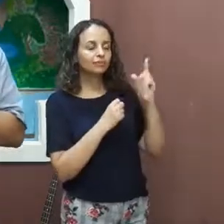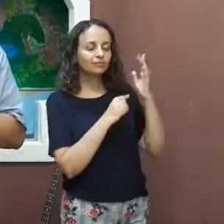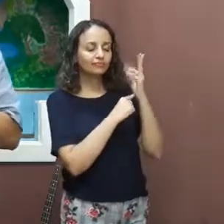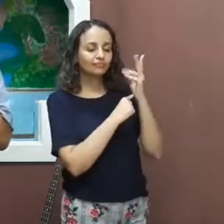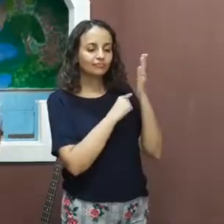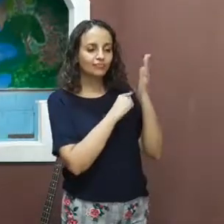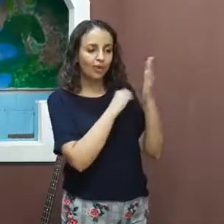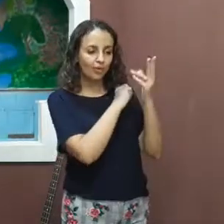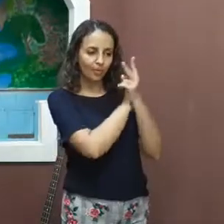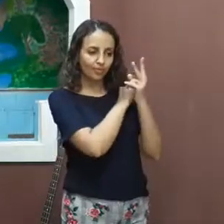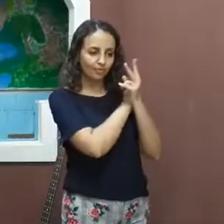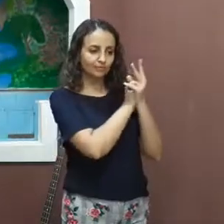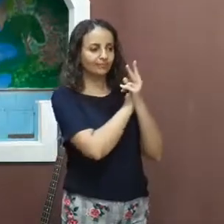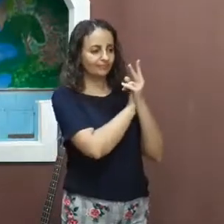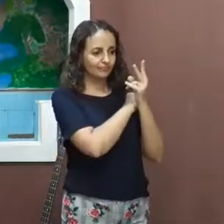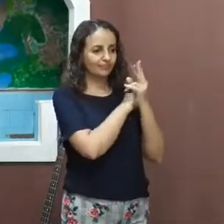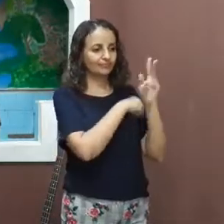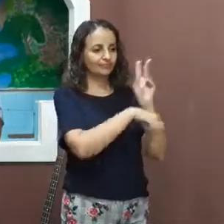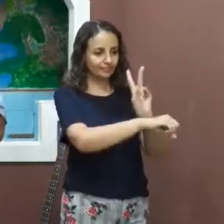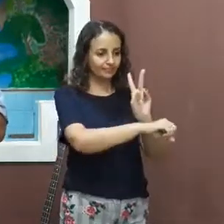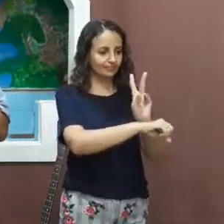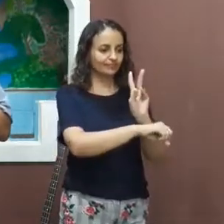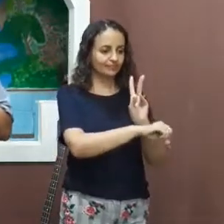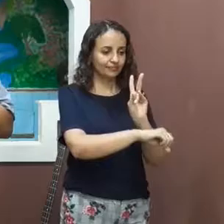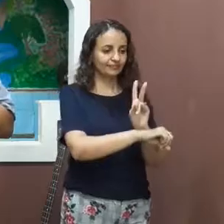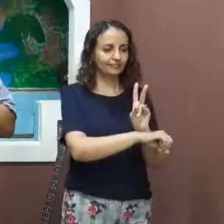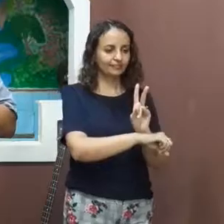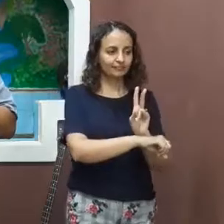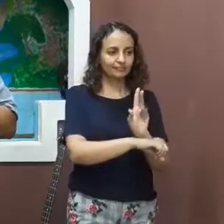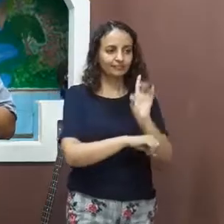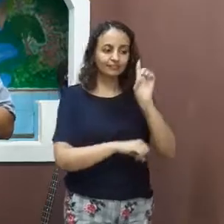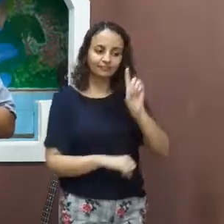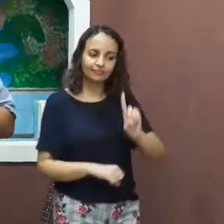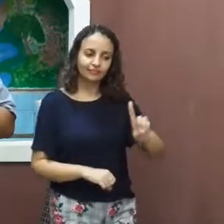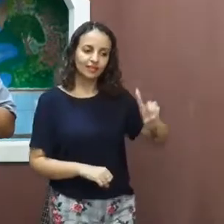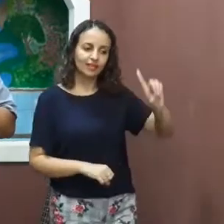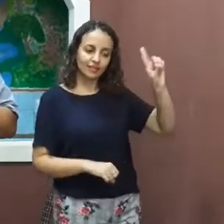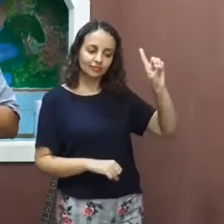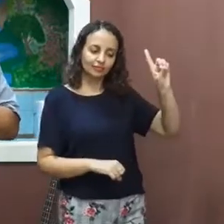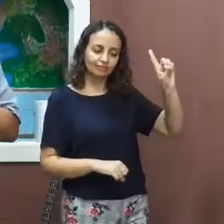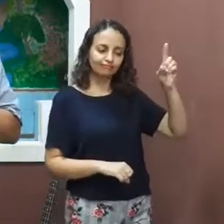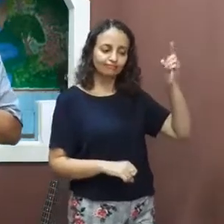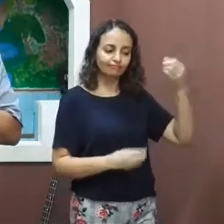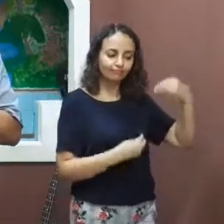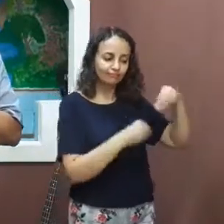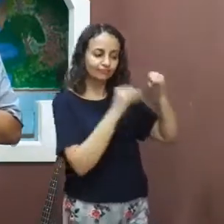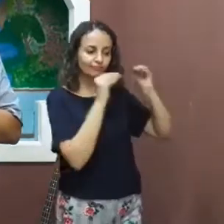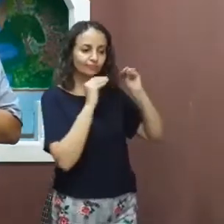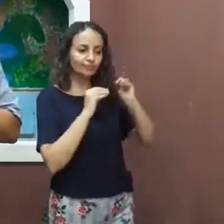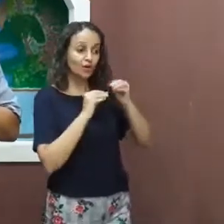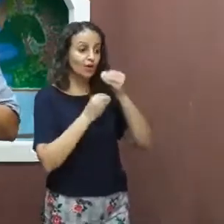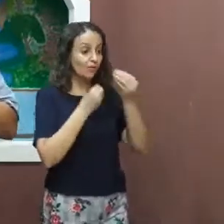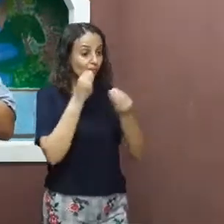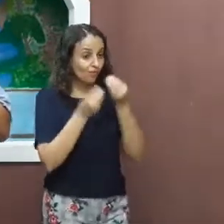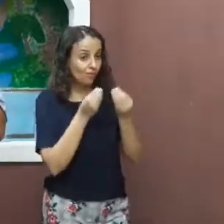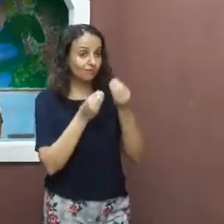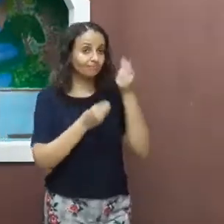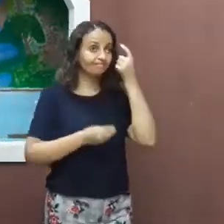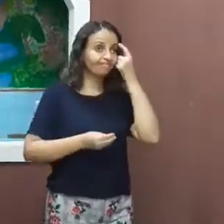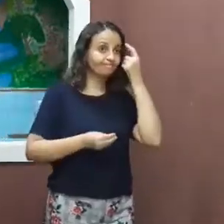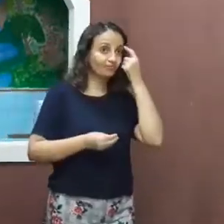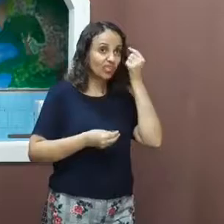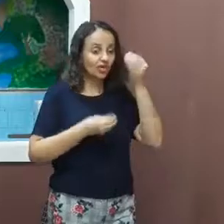Mas em todos esses momentos nós vemos Deus dando escape. E nós vemos que Deus, Ele